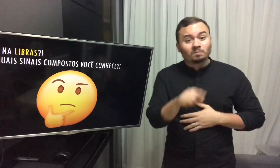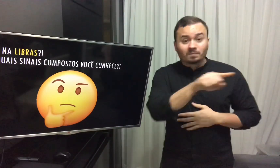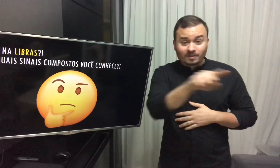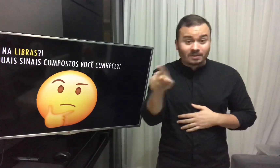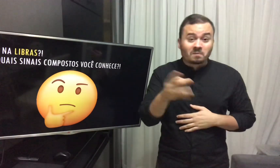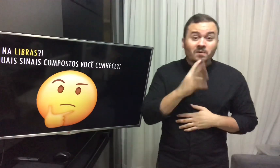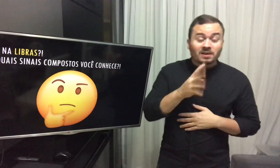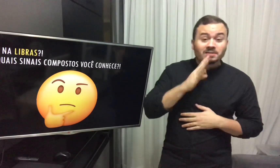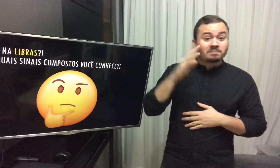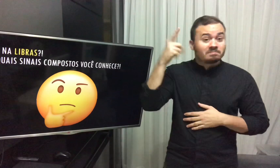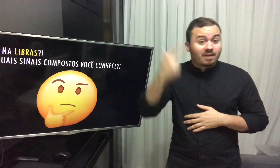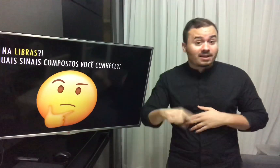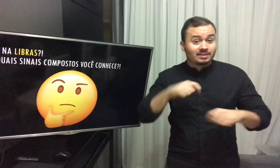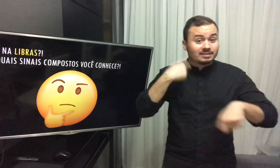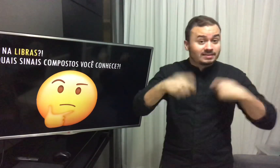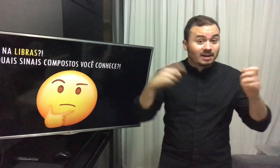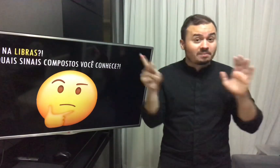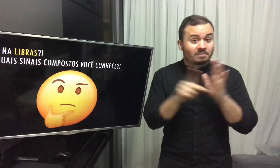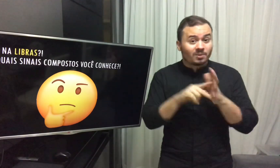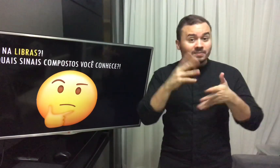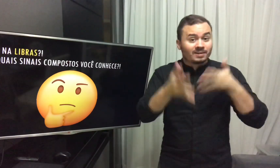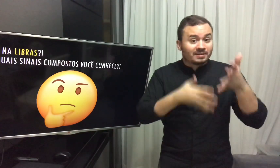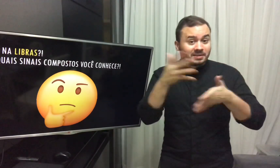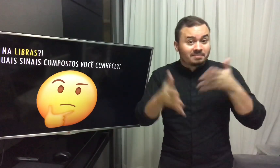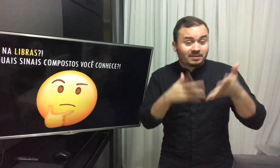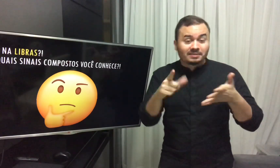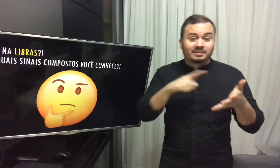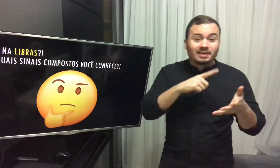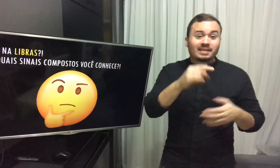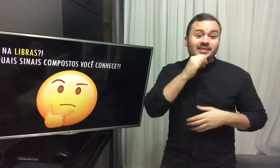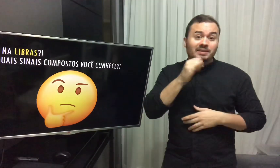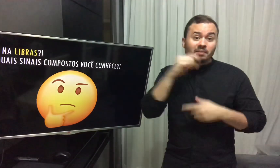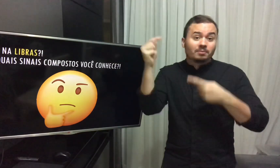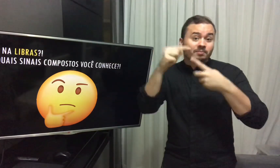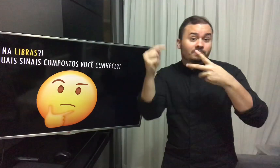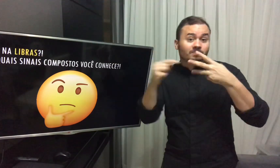Então, uma pergunta para vocês. E na Libras, quais os sinais compostos vocês conhecem?